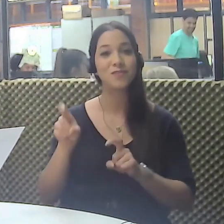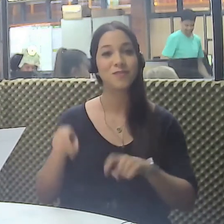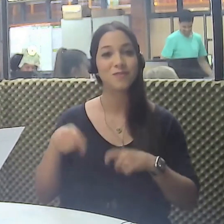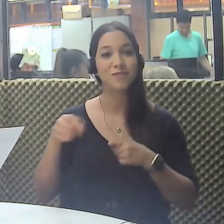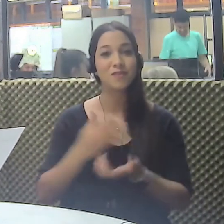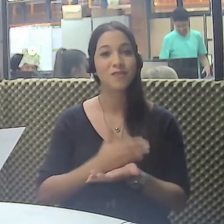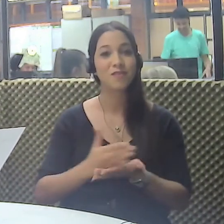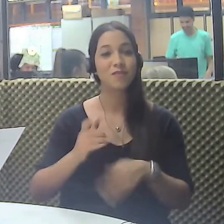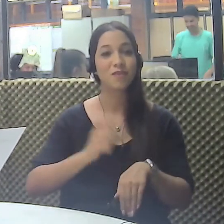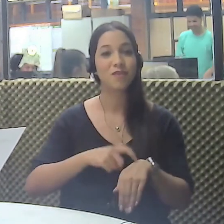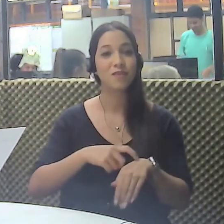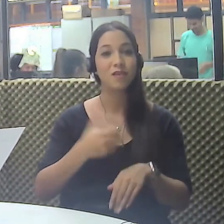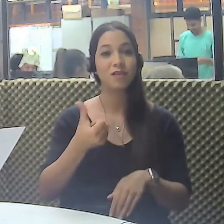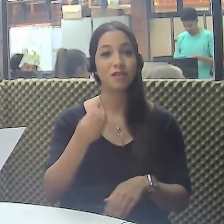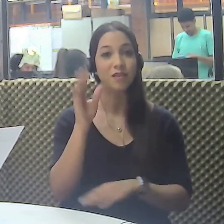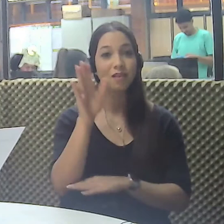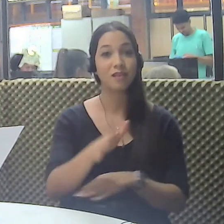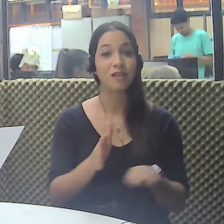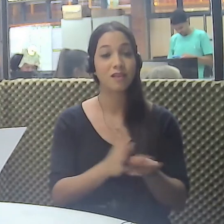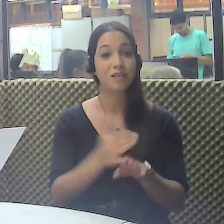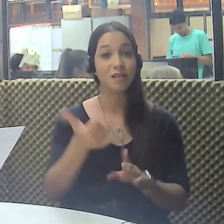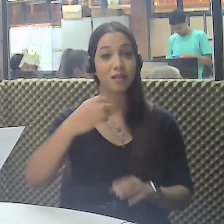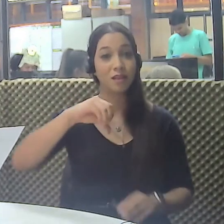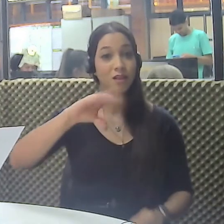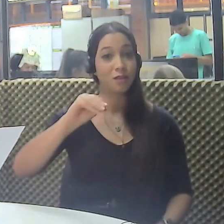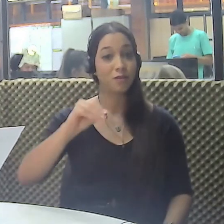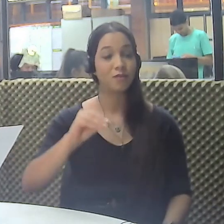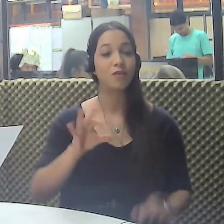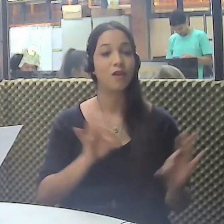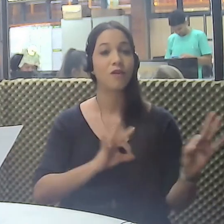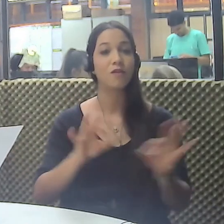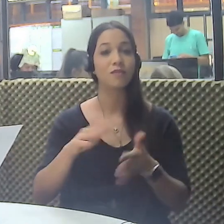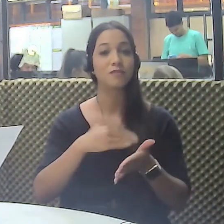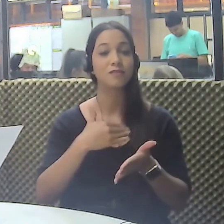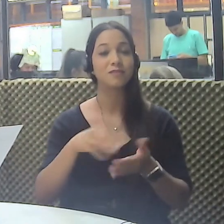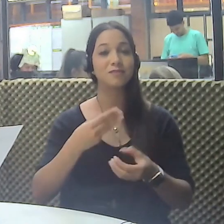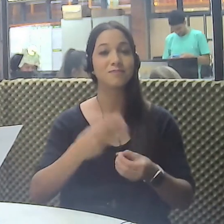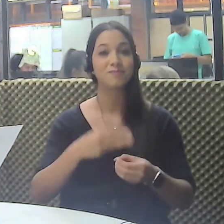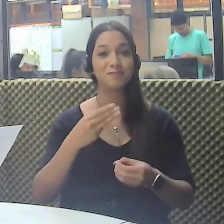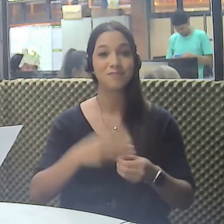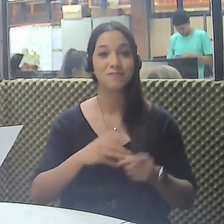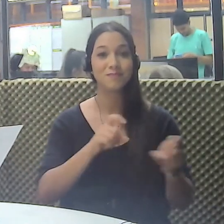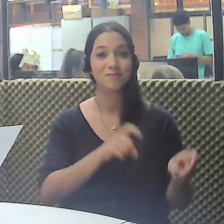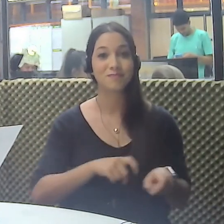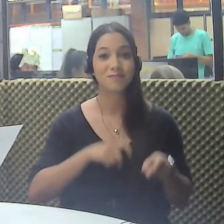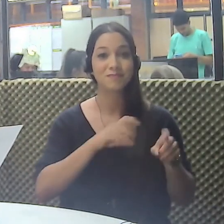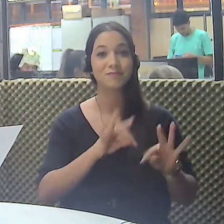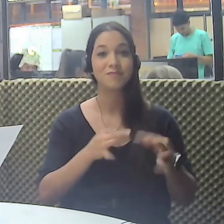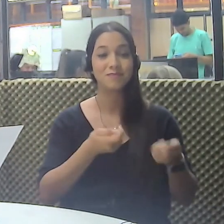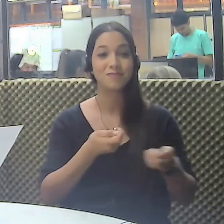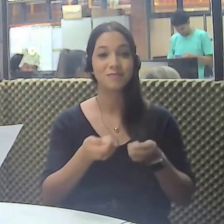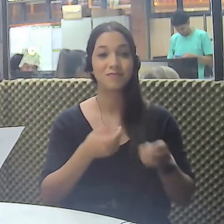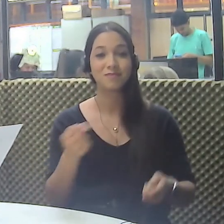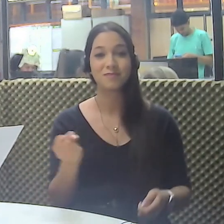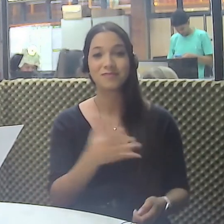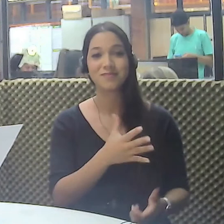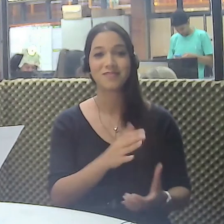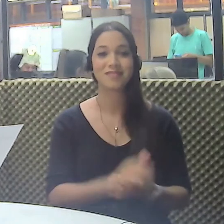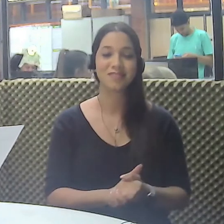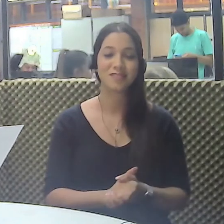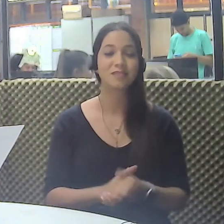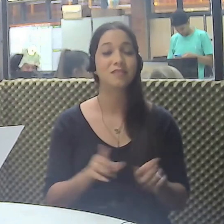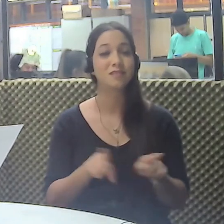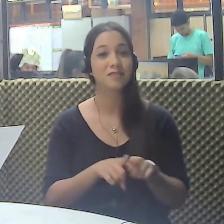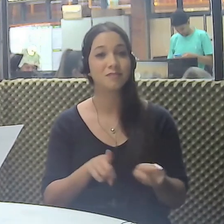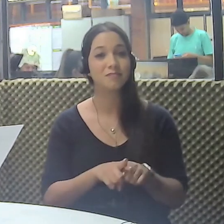das 4 da tarde às 7 da noite. Organizada pela Secretaria Municipal de Agronegócio, Economia e Inovação,